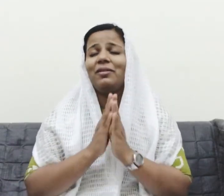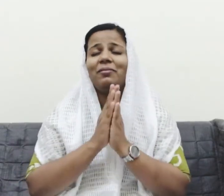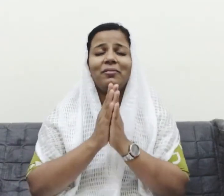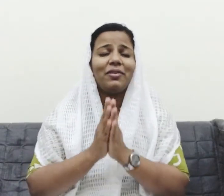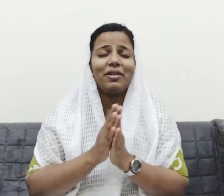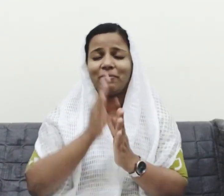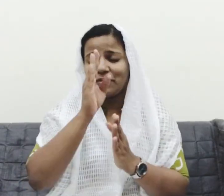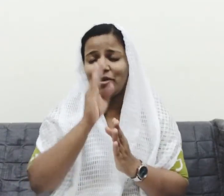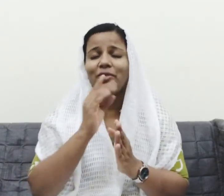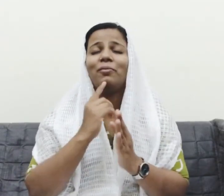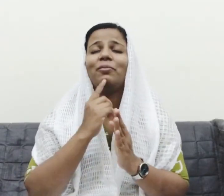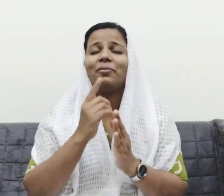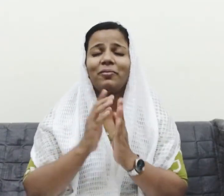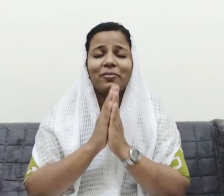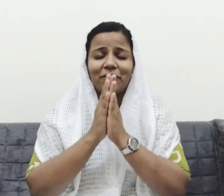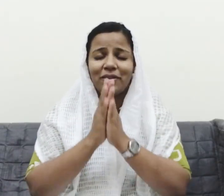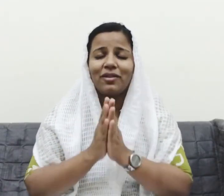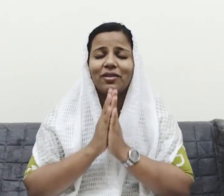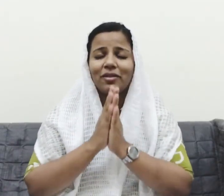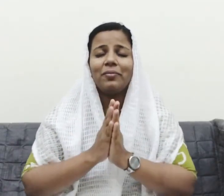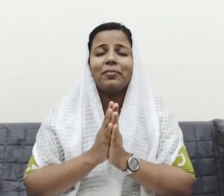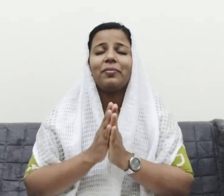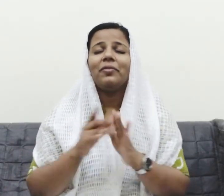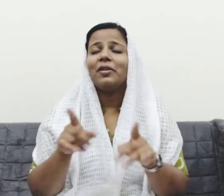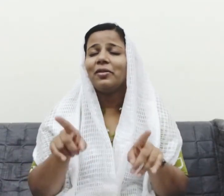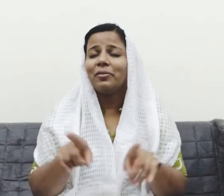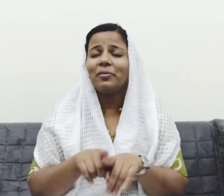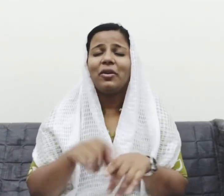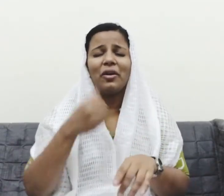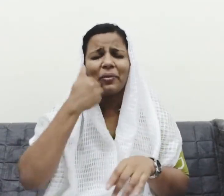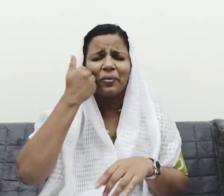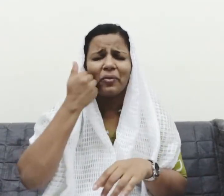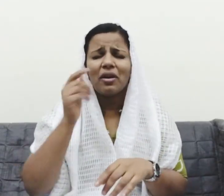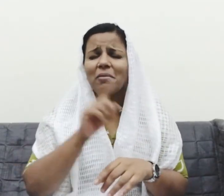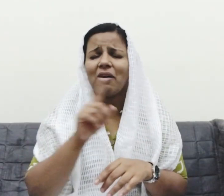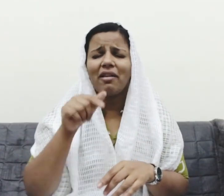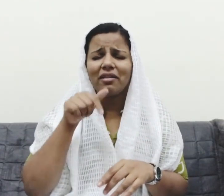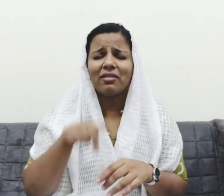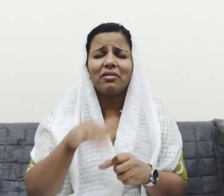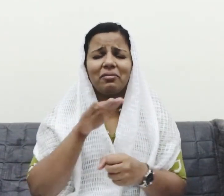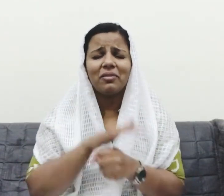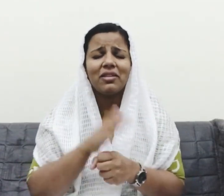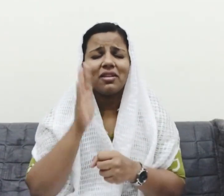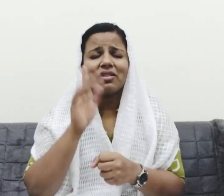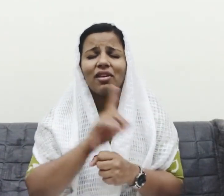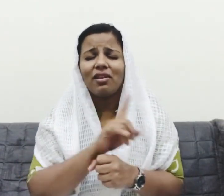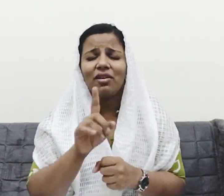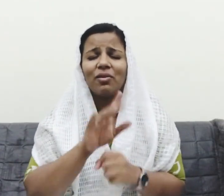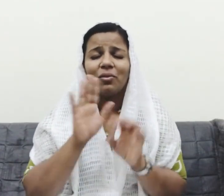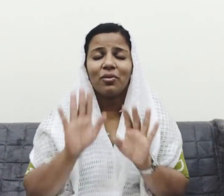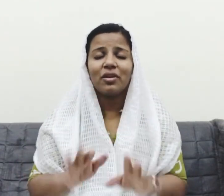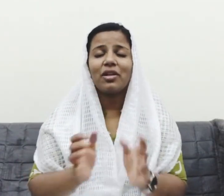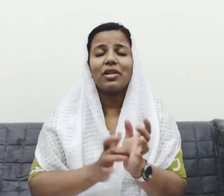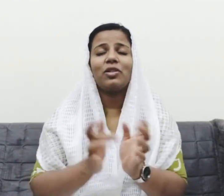മുഖാന്തരം പിതാവിനോട് ഞങ്ങൾ പ്രാർത്ഥിക്കുക. അപ്പൊ അതുപോലെ കർത്താവെ, ഇന്ന് പ്രഭാതത്തിൽ രോഗികളായി ആരെങ്കിലും ഇരുന്ന് ഈ ശബ്ദം കേൾക്കുന്നെങ്കിൽ യേശു ക്രിസ്തുവിന്റെ